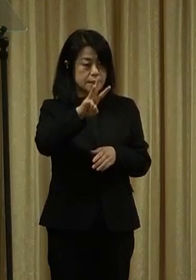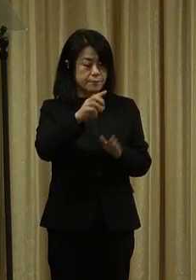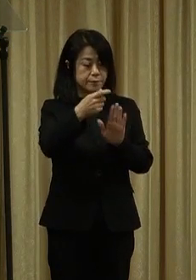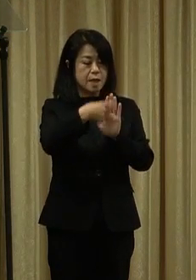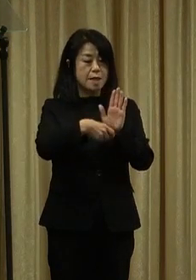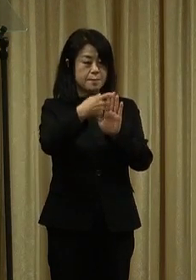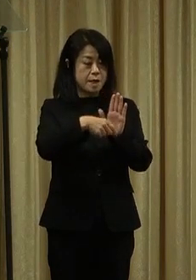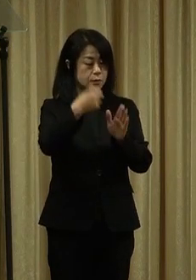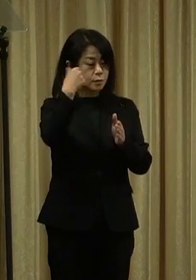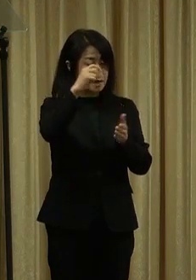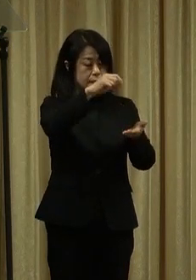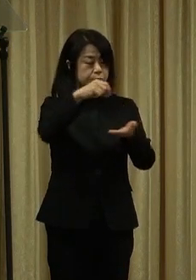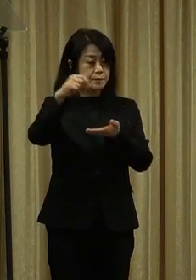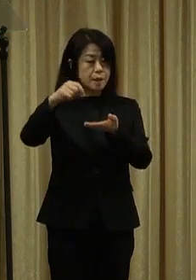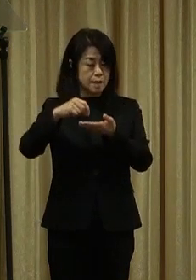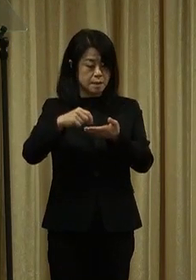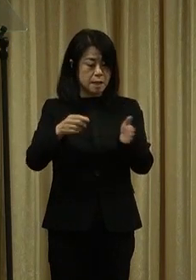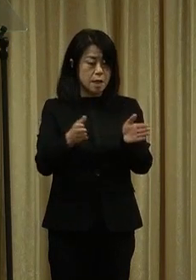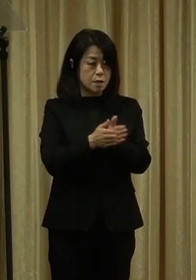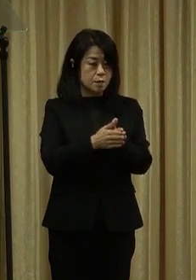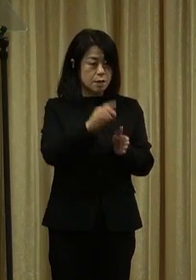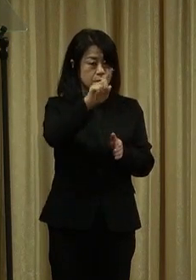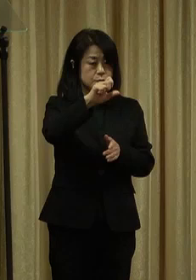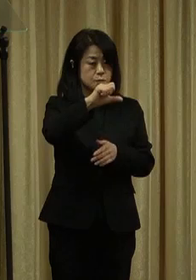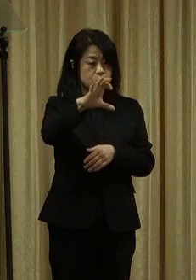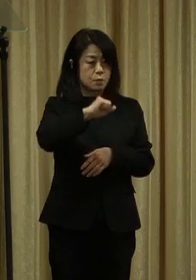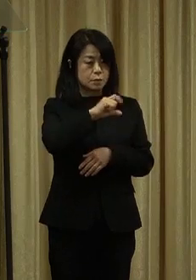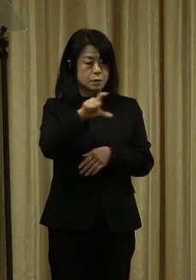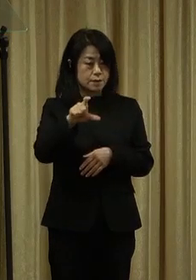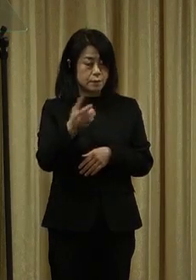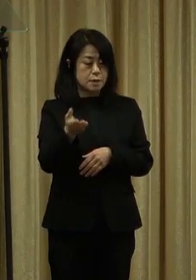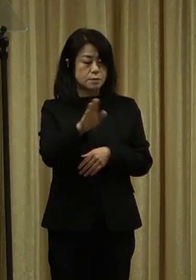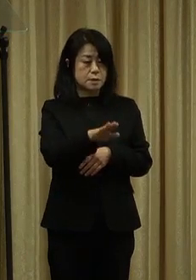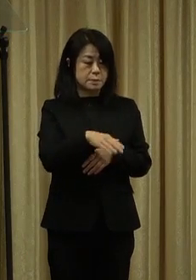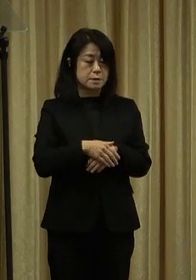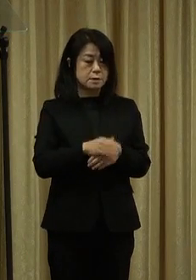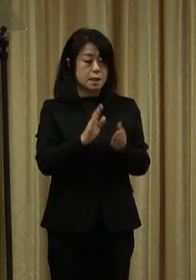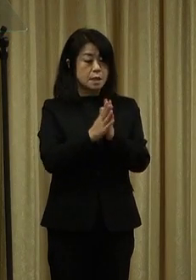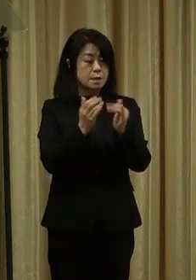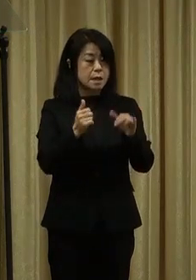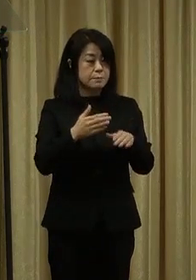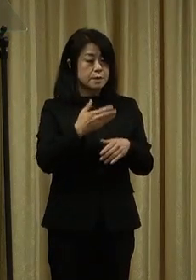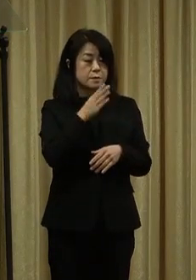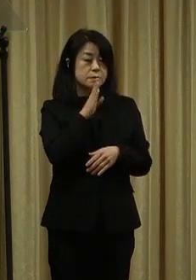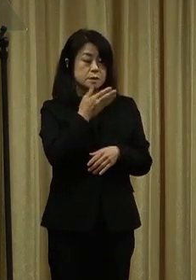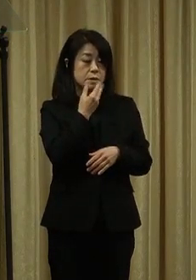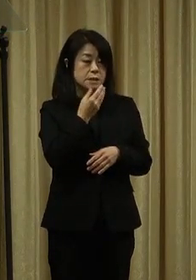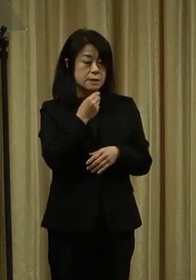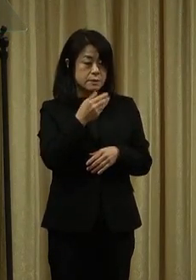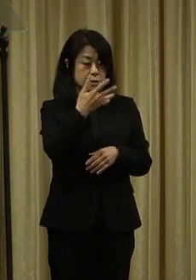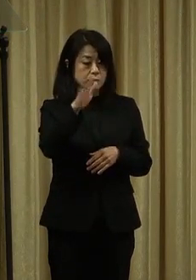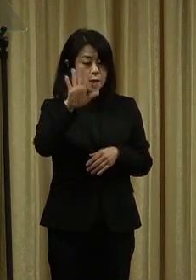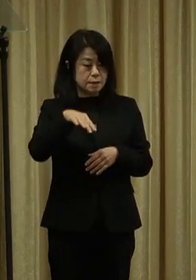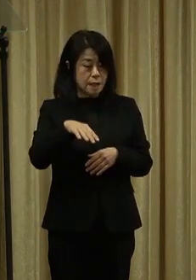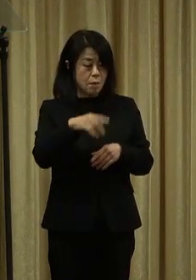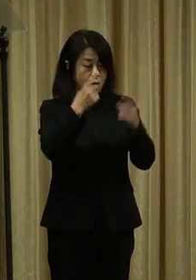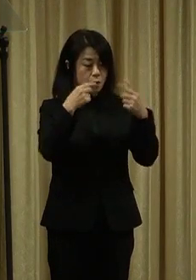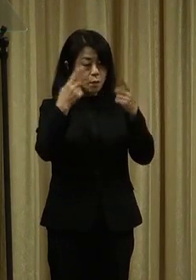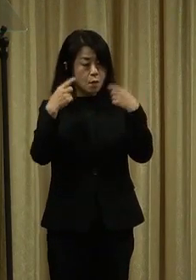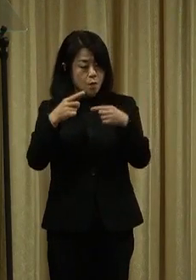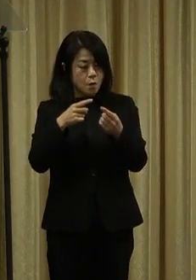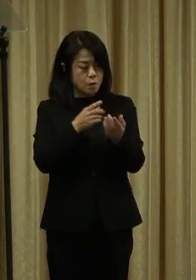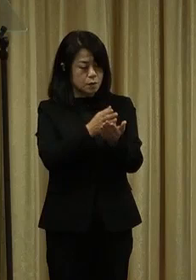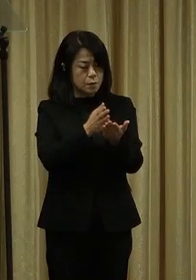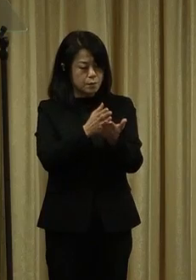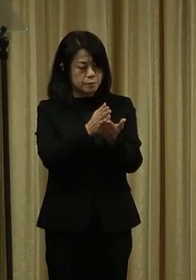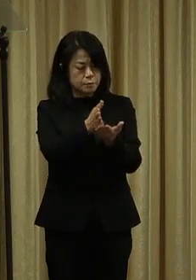案があり合計15億円を計上しています。県民のウェルビーイングに関するデータを個々の属性ごと